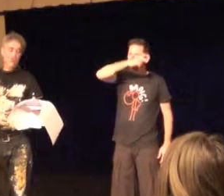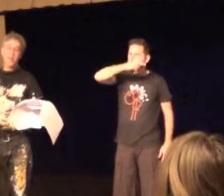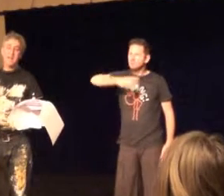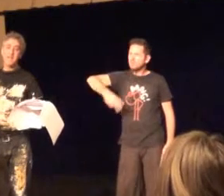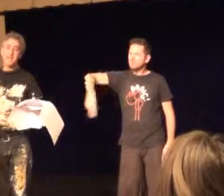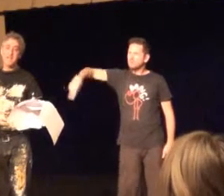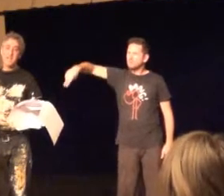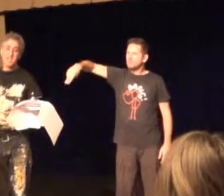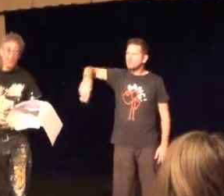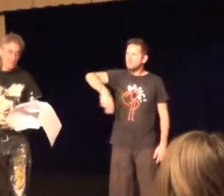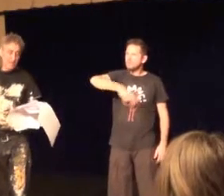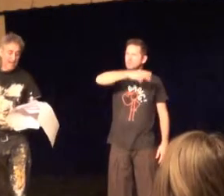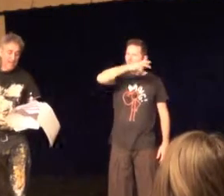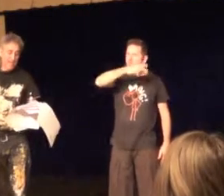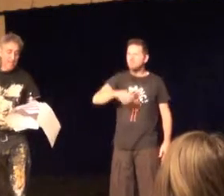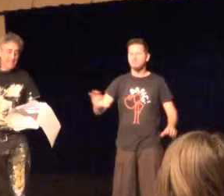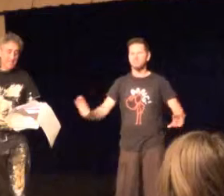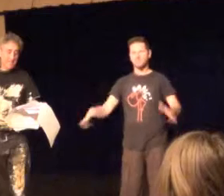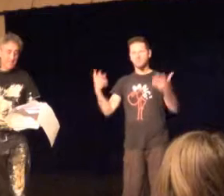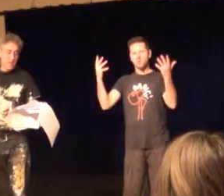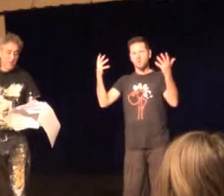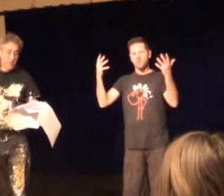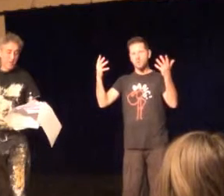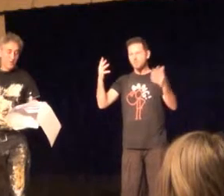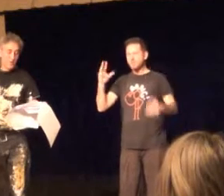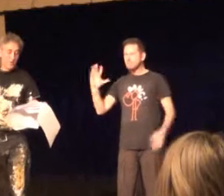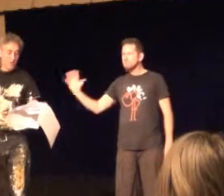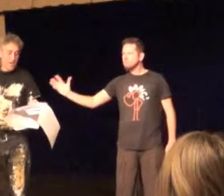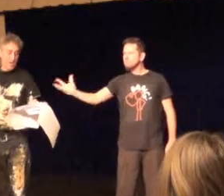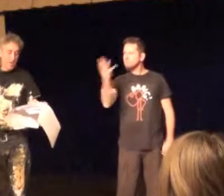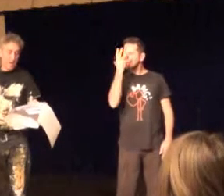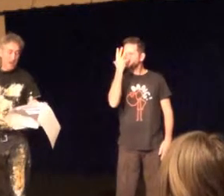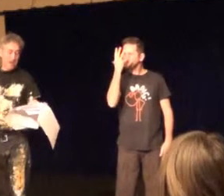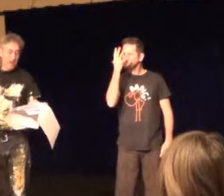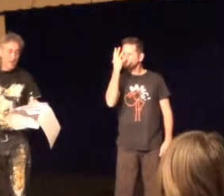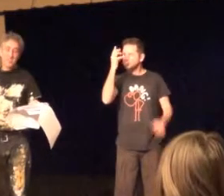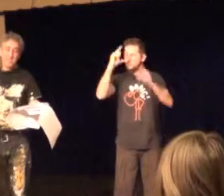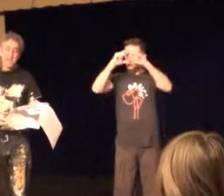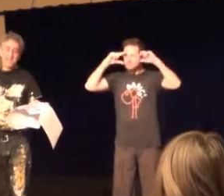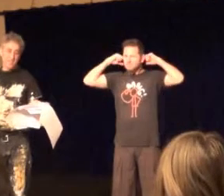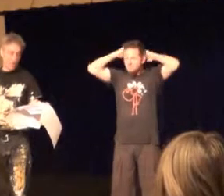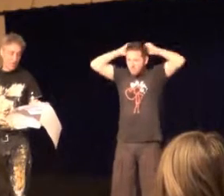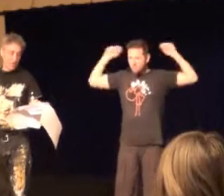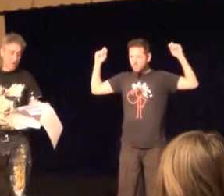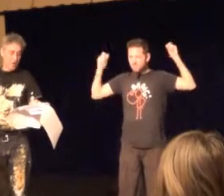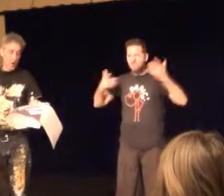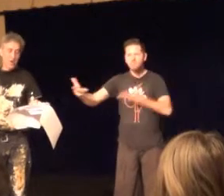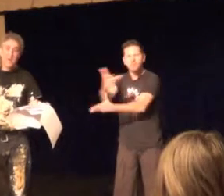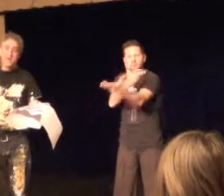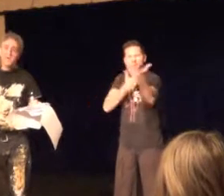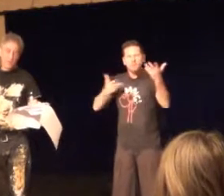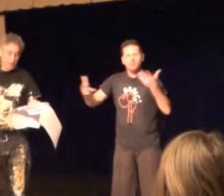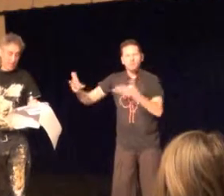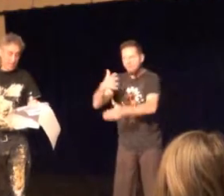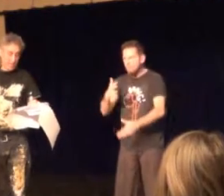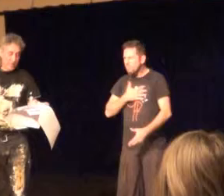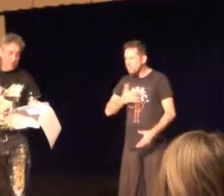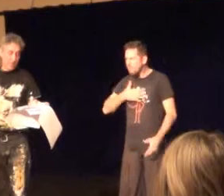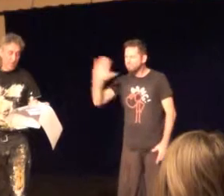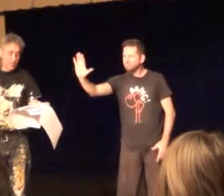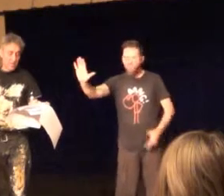Et si on parlait des masques, du bandeau, si l'on parlait sans crainte de nos peurs, de